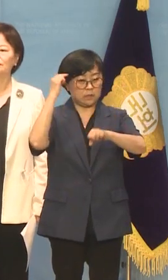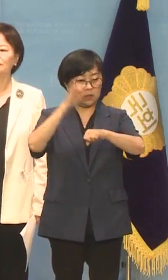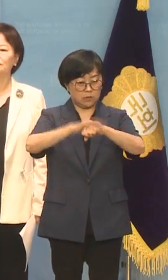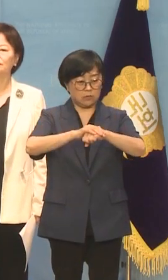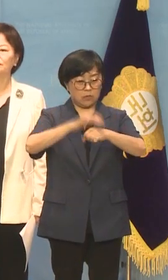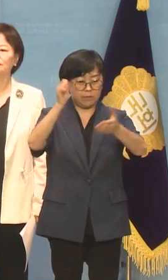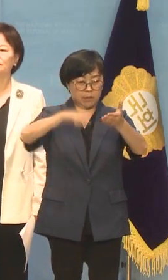강력하게 촉구합니다